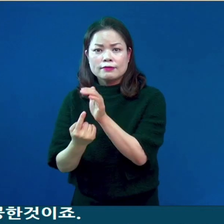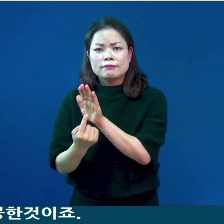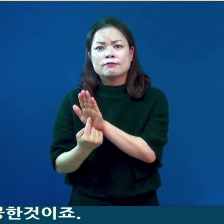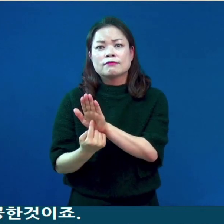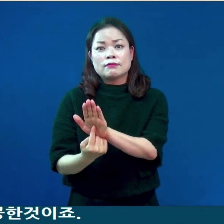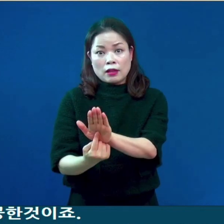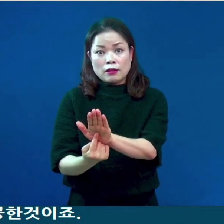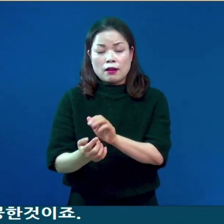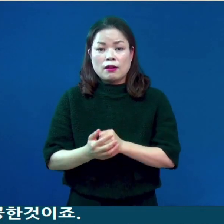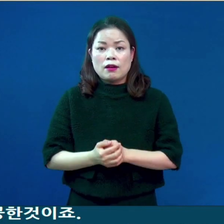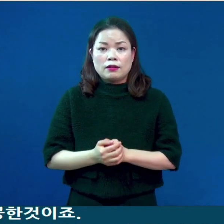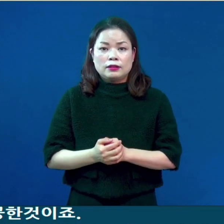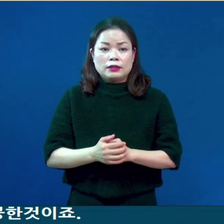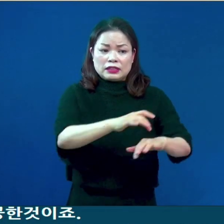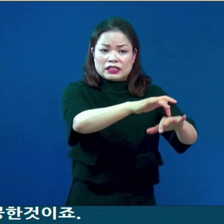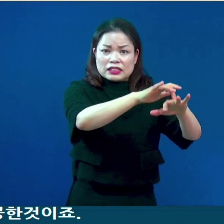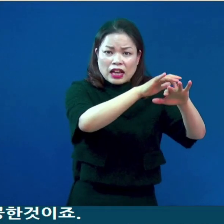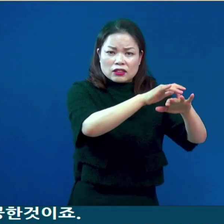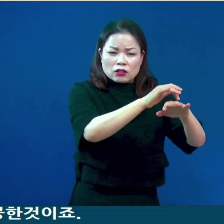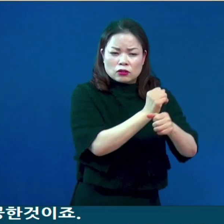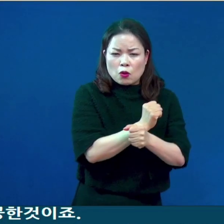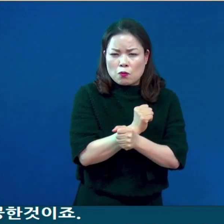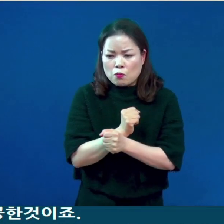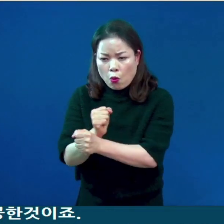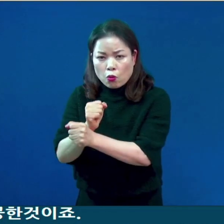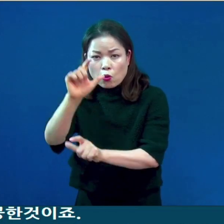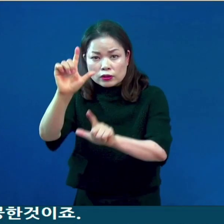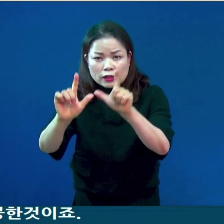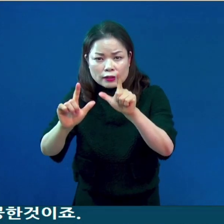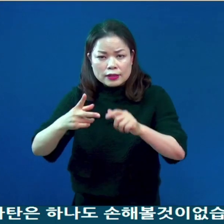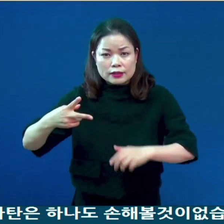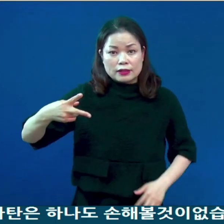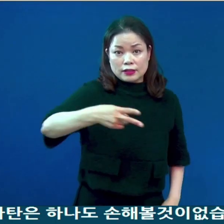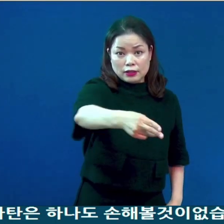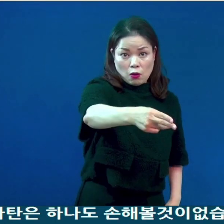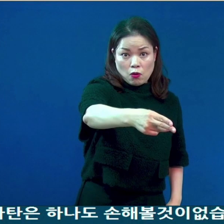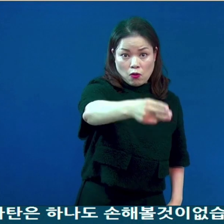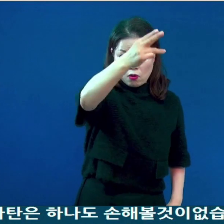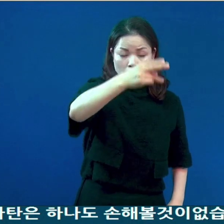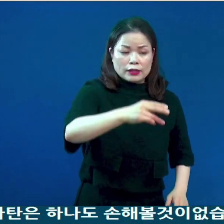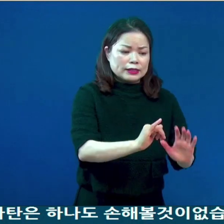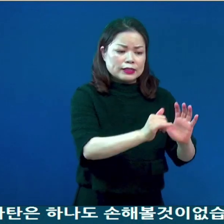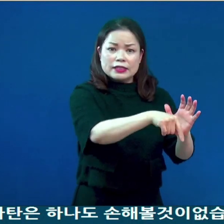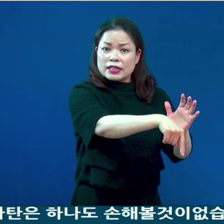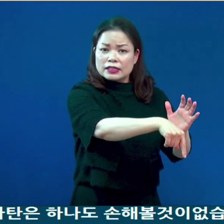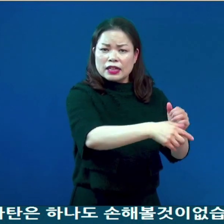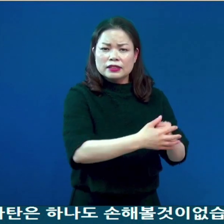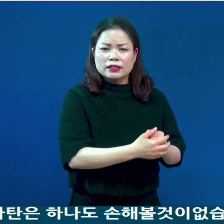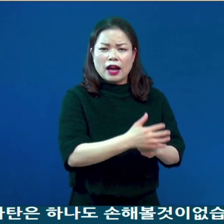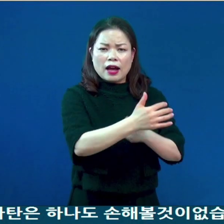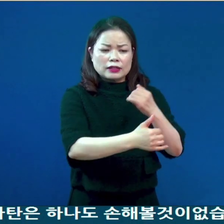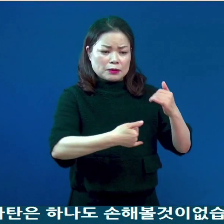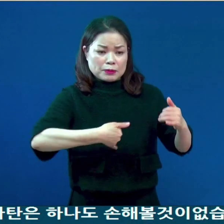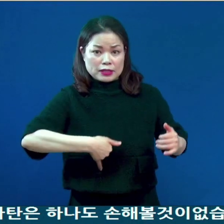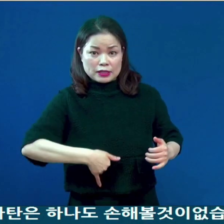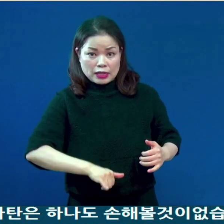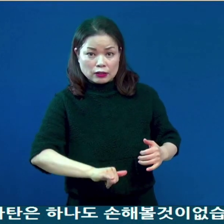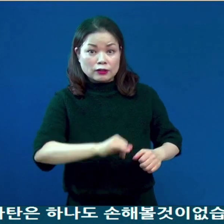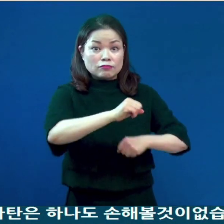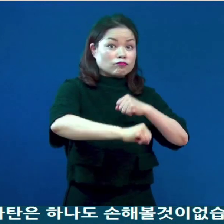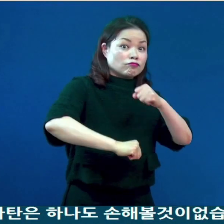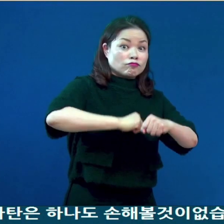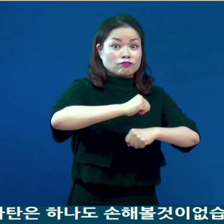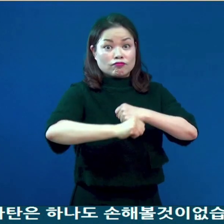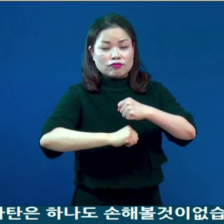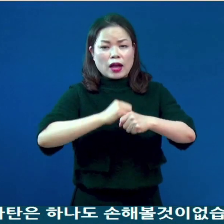것이죠. 그래서 사탄의 포로 상태를 끊어버리고 이 세상에서 하나님 자녀로